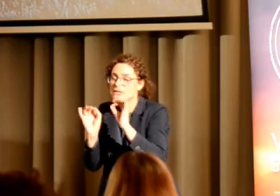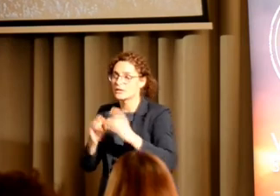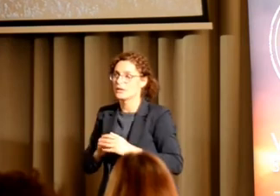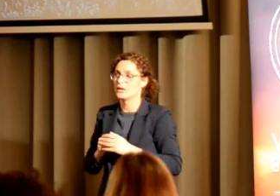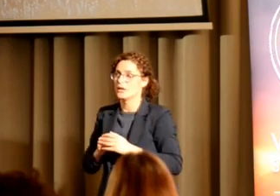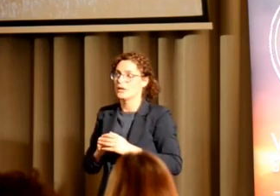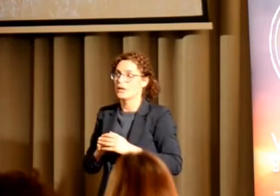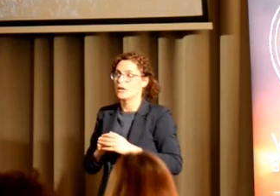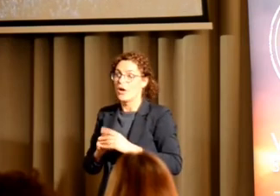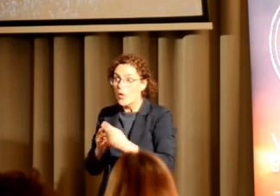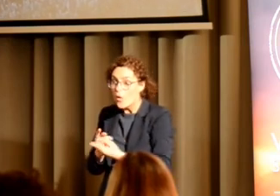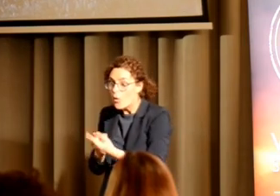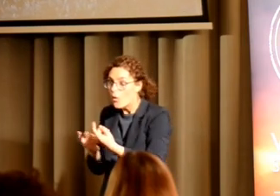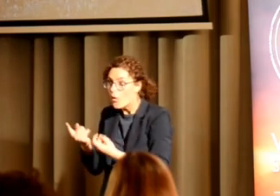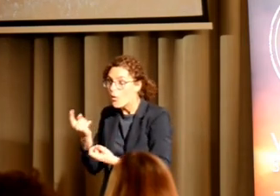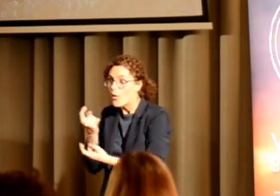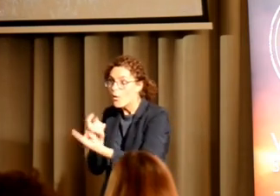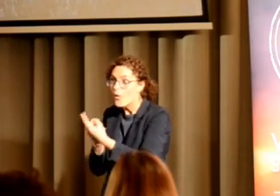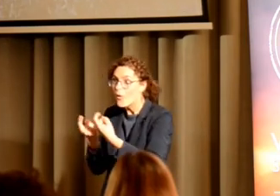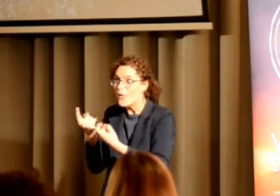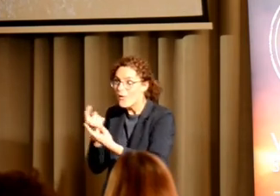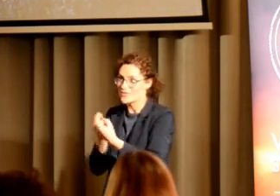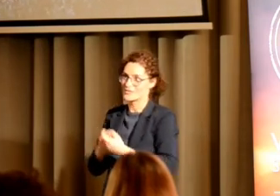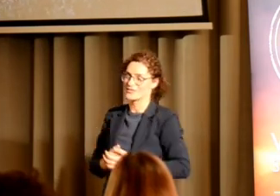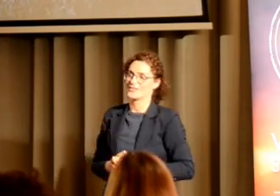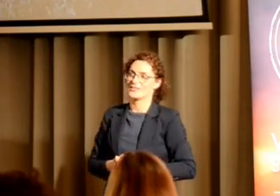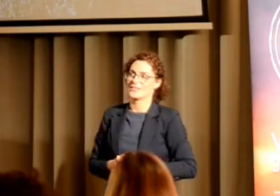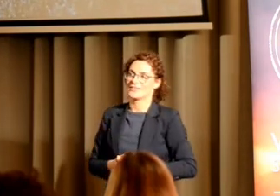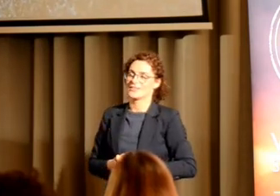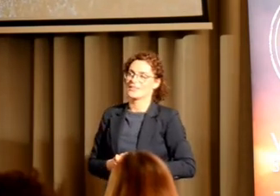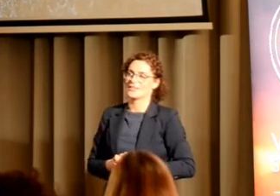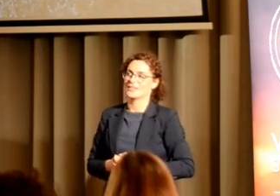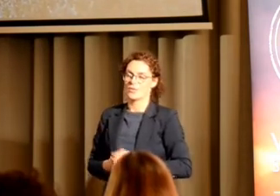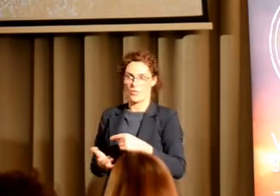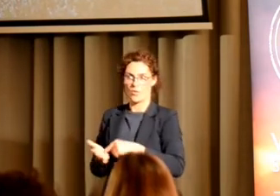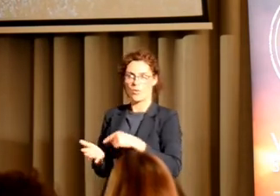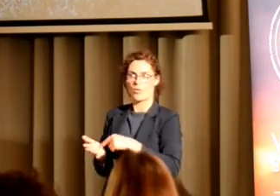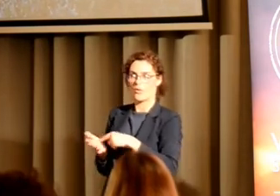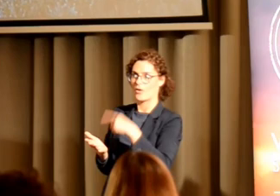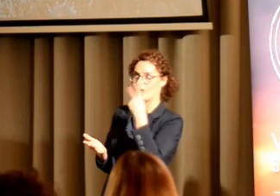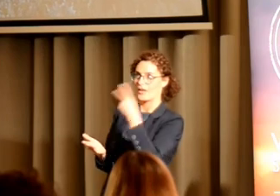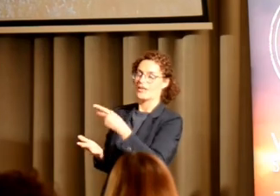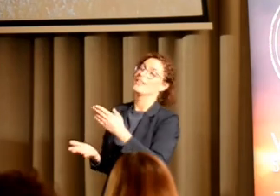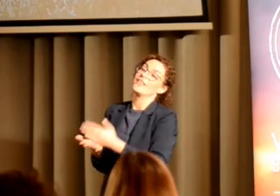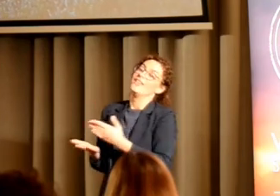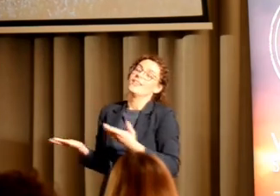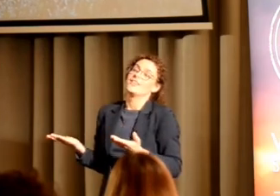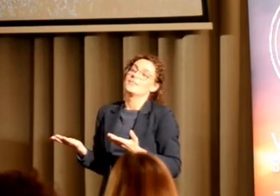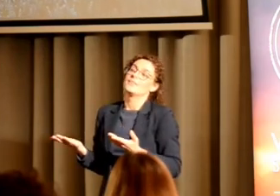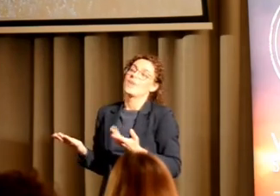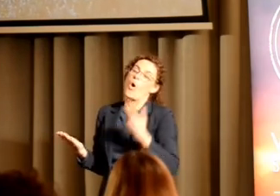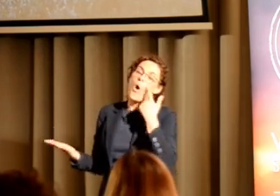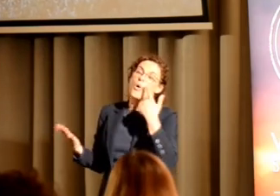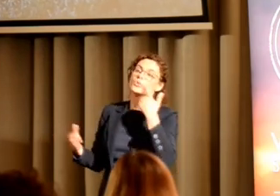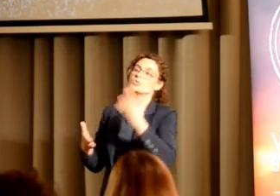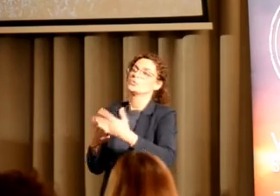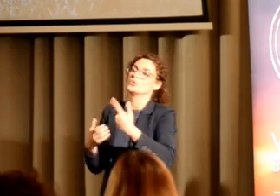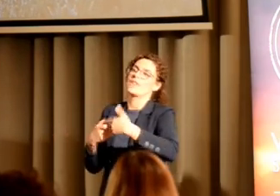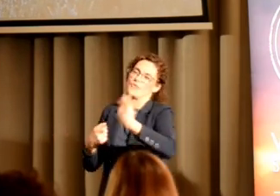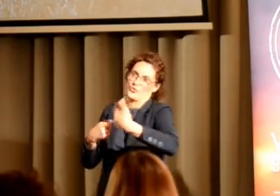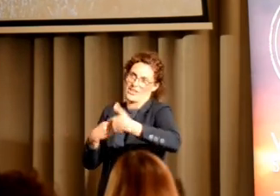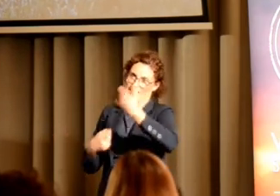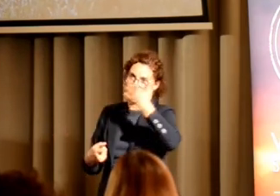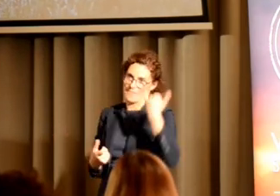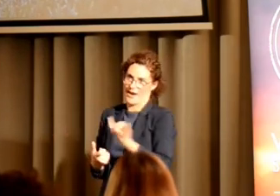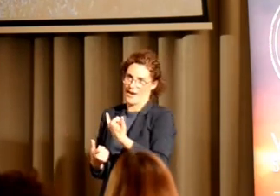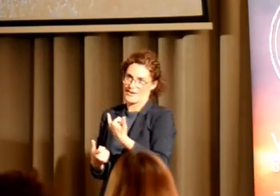I wywołuje szczenięta z nory. Tutaj wygląda dość imponująco, ponieważ to jest koło 20 któregoś maja,